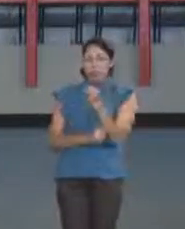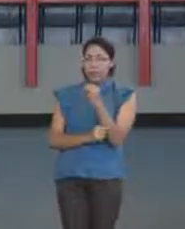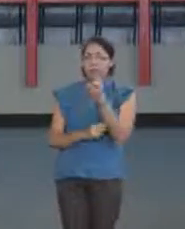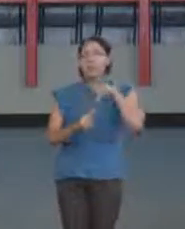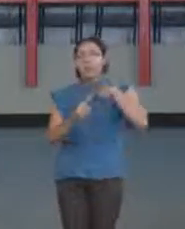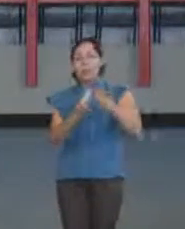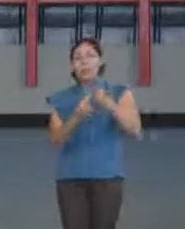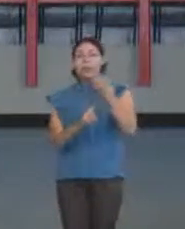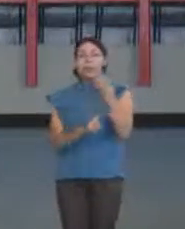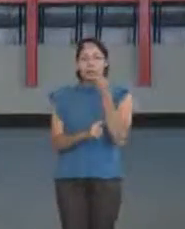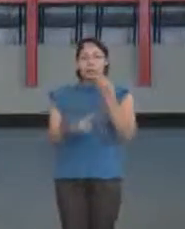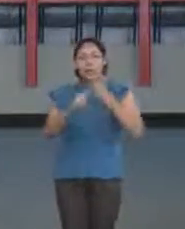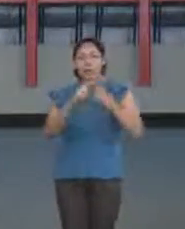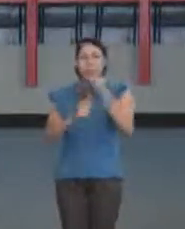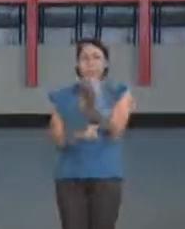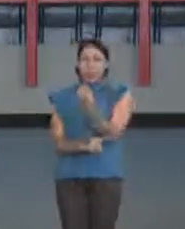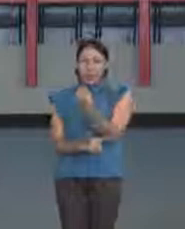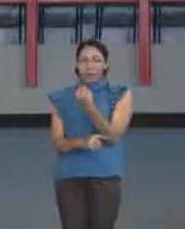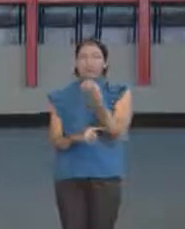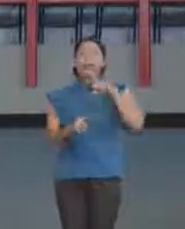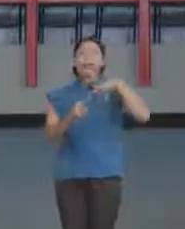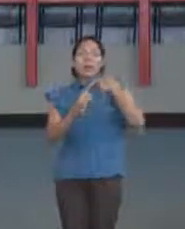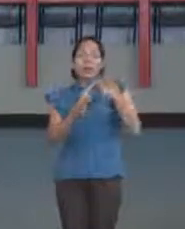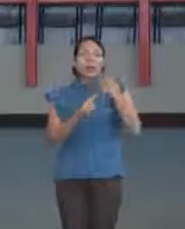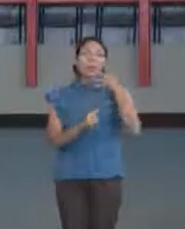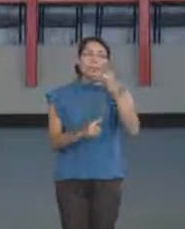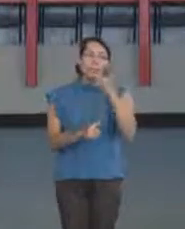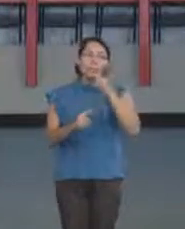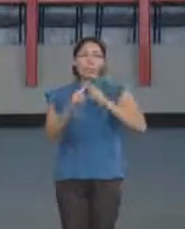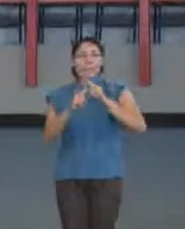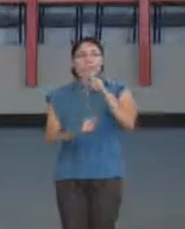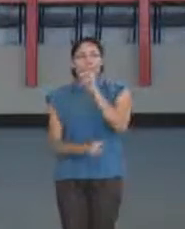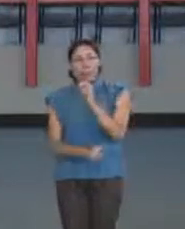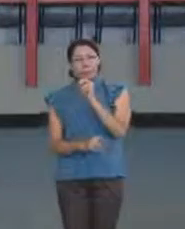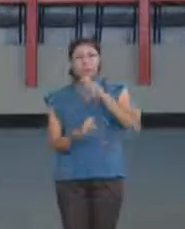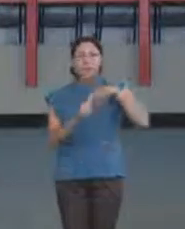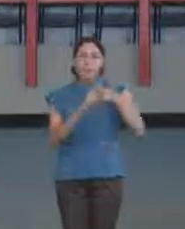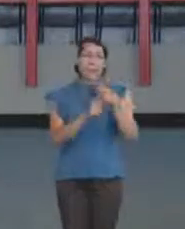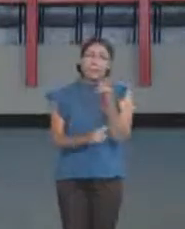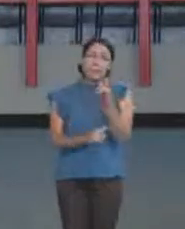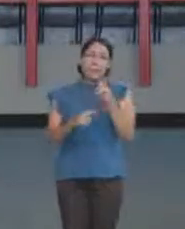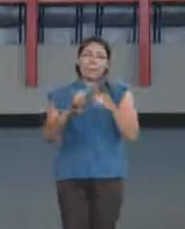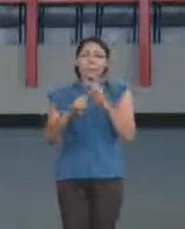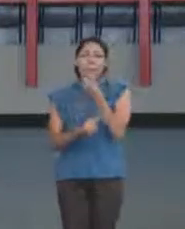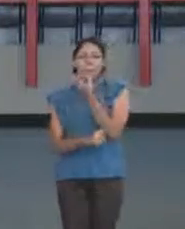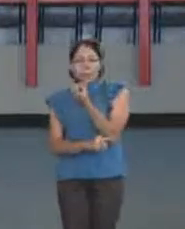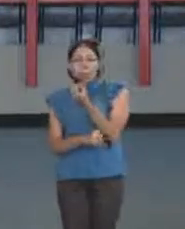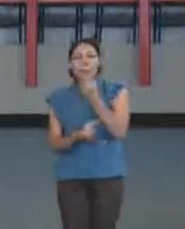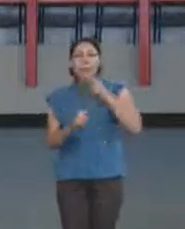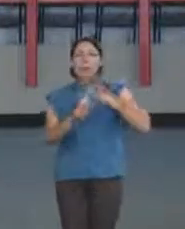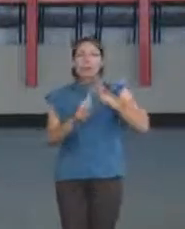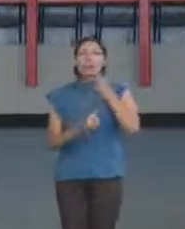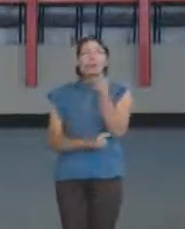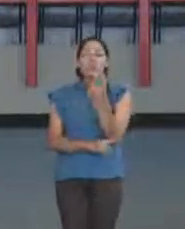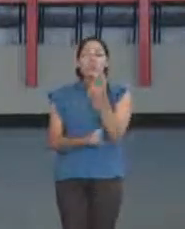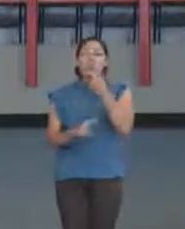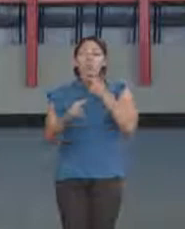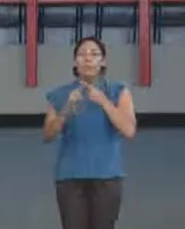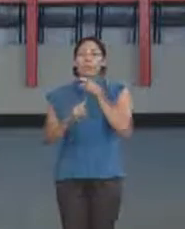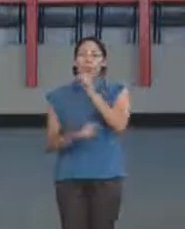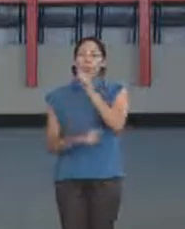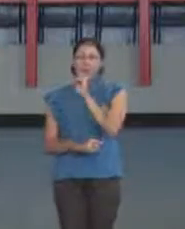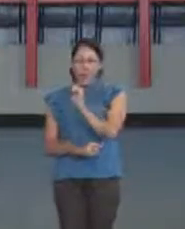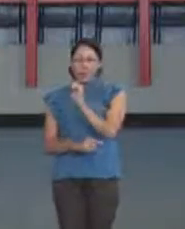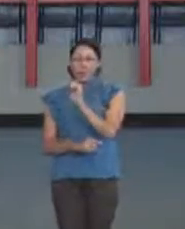vezes 40, mais 40 vezes 50, mais 6 vezes 60, mais 3 vezes 70, mais 1 vezes 80. O que é que eu